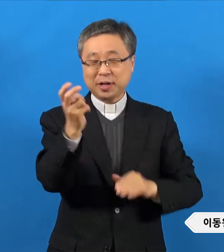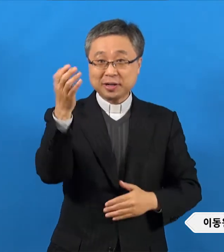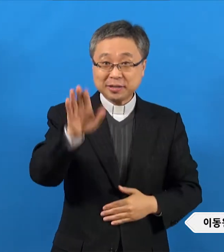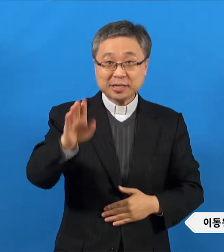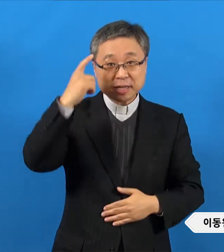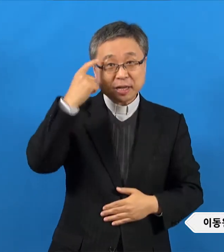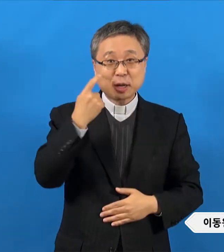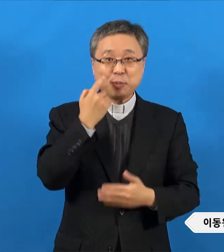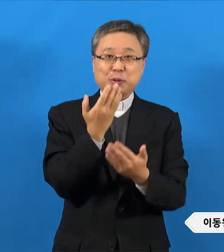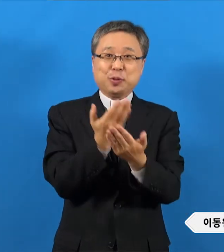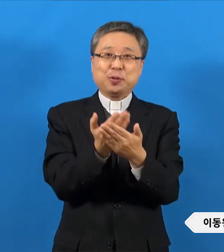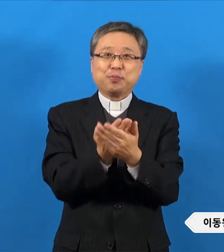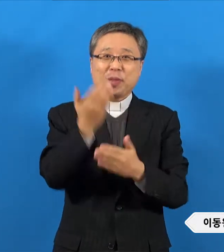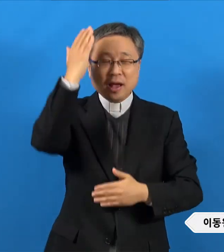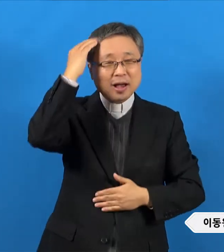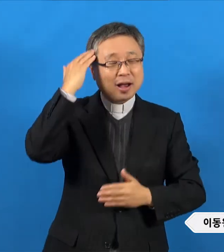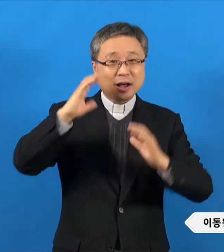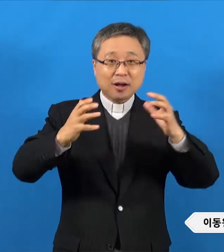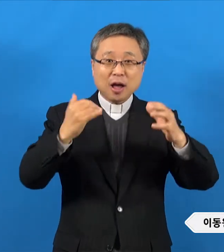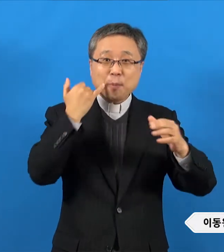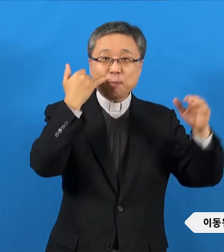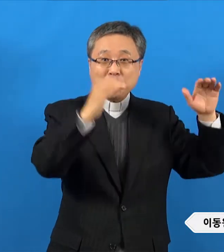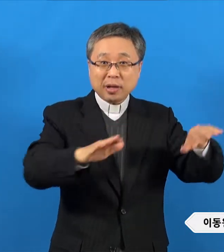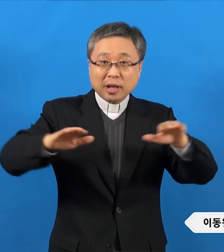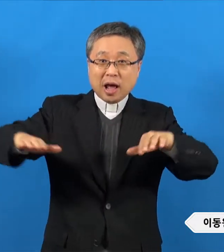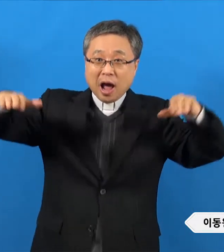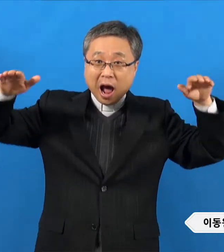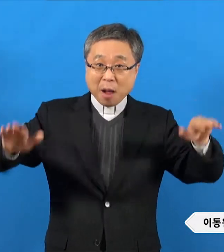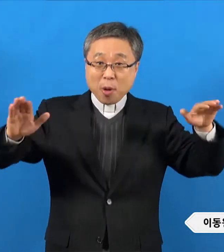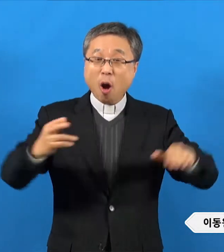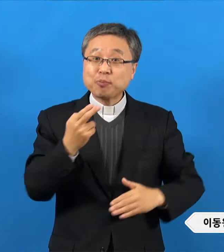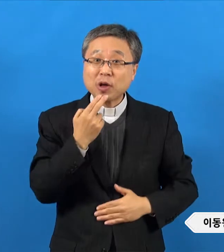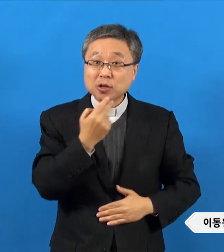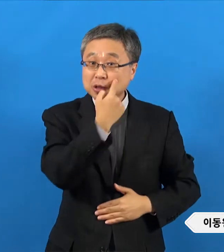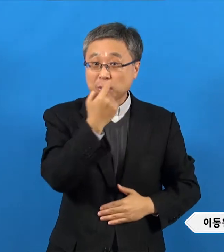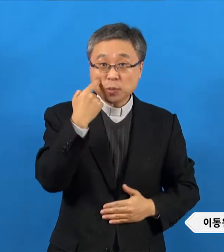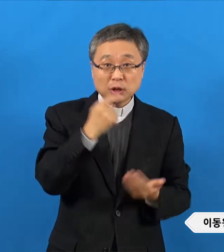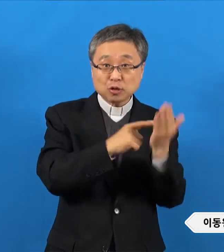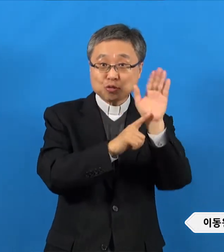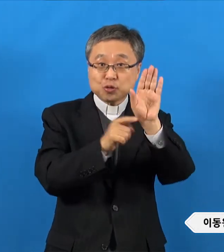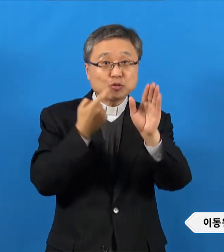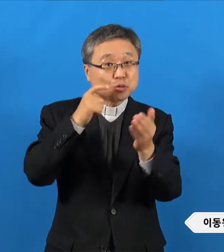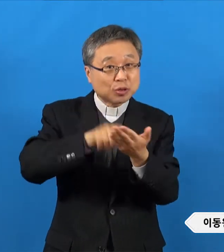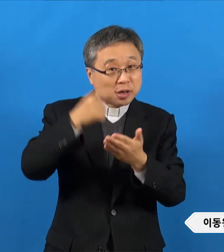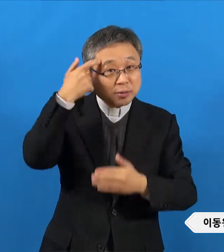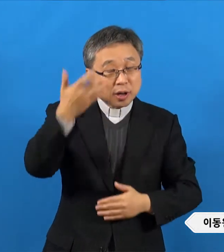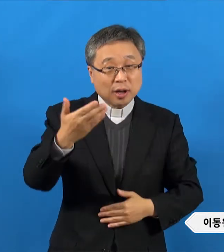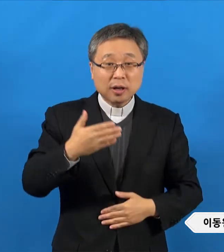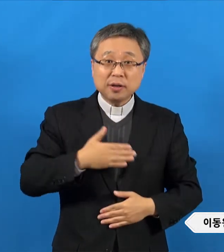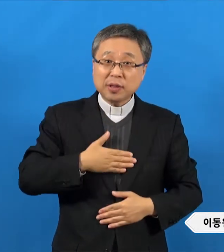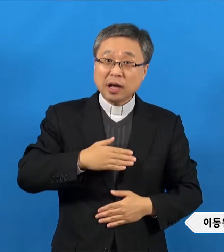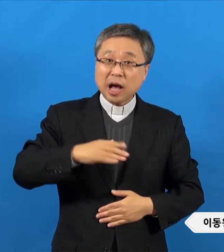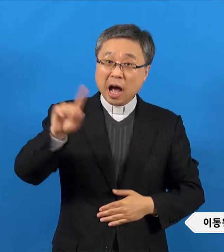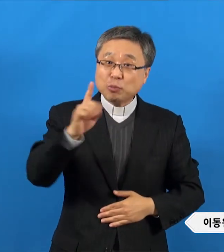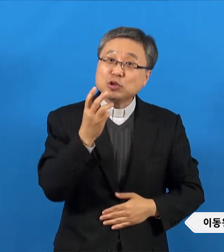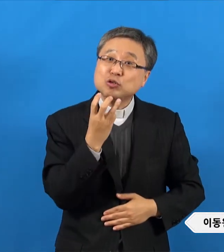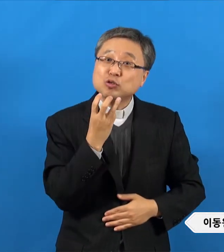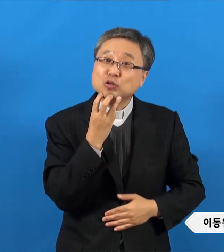생각해 보세요. 한국에는 갈매기가 없다. 이 증명이 쉬울까요? 네. 내가 수도권 아무리 돌아다녀 봐도